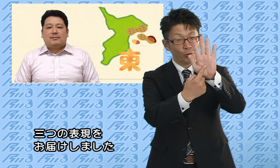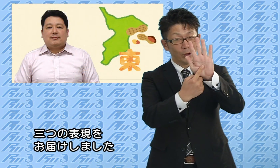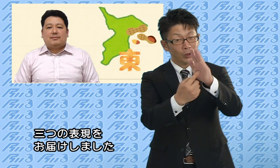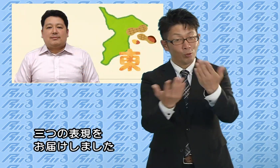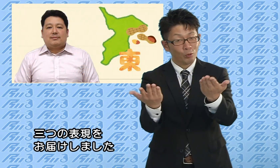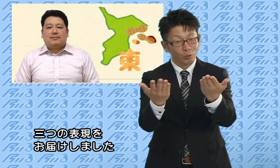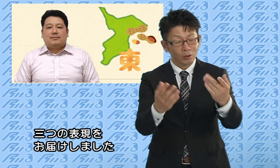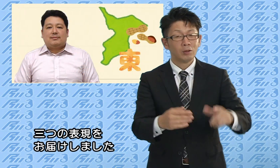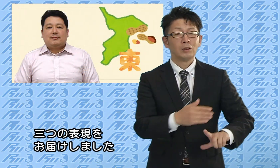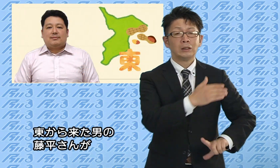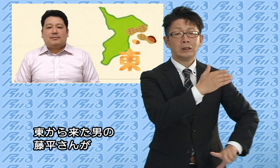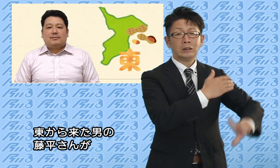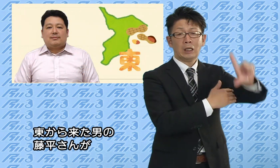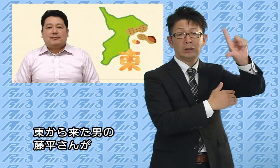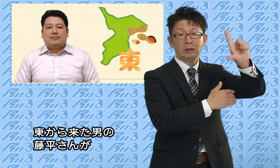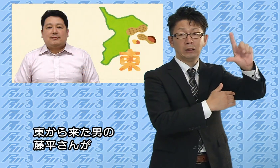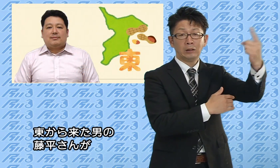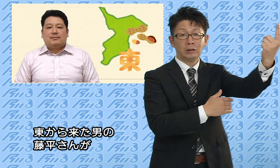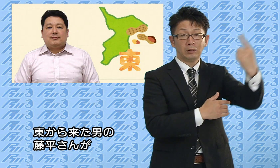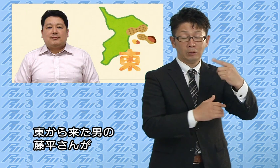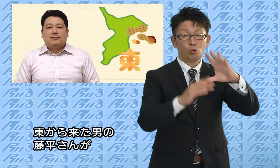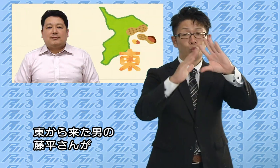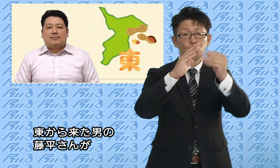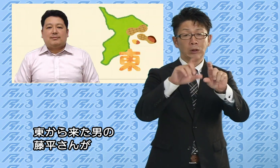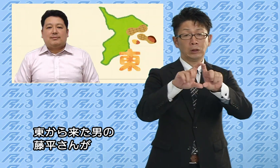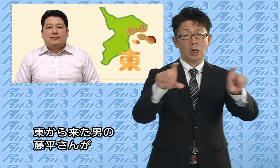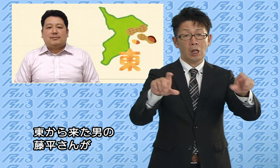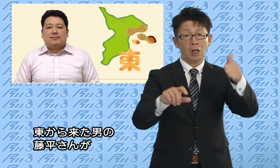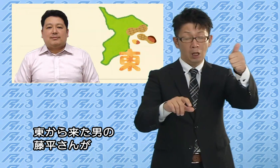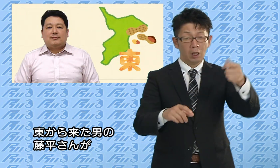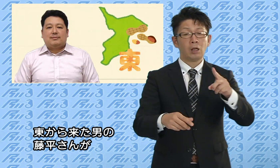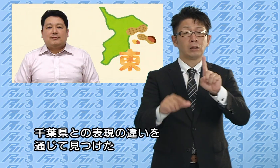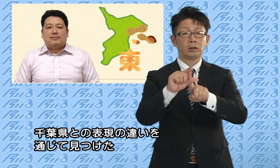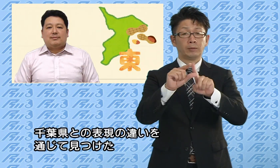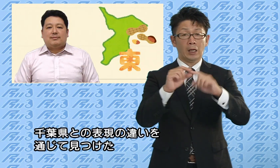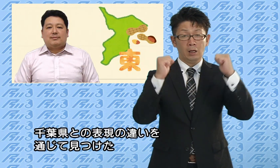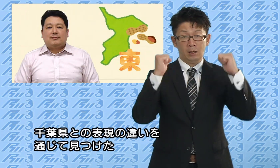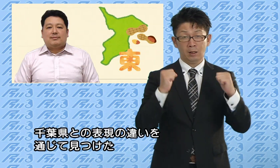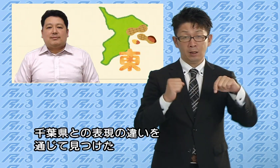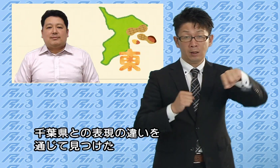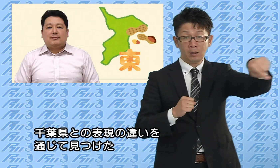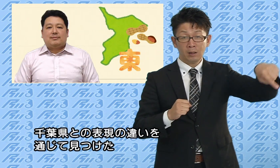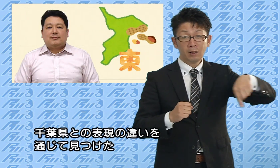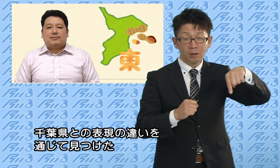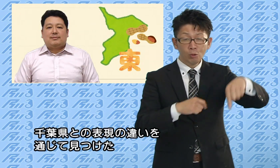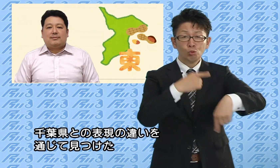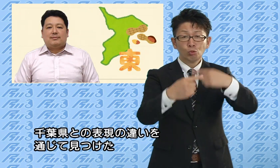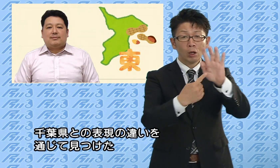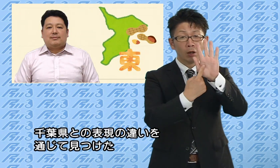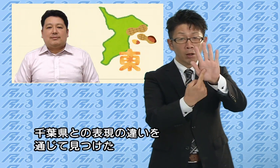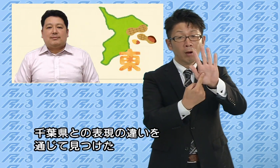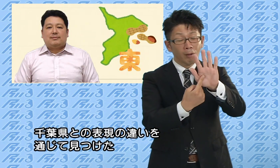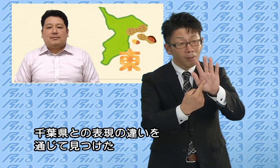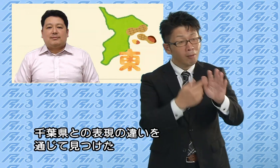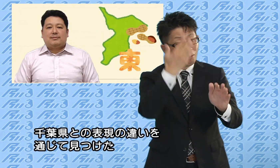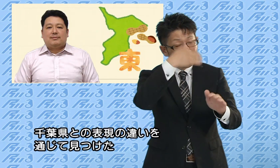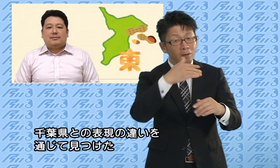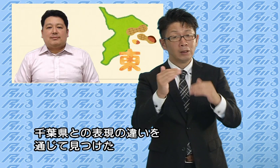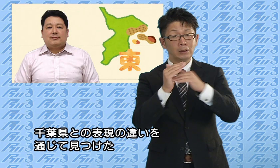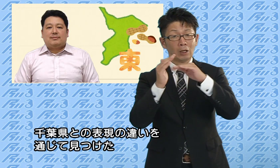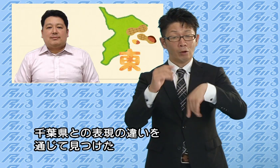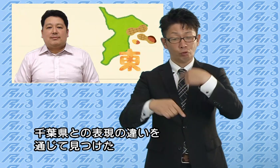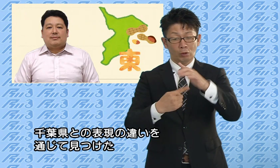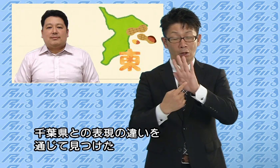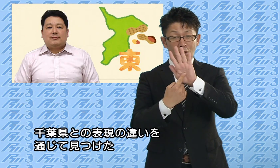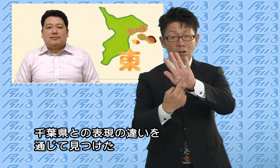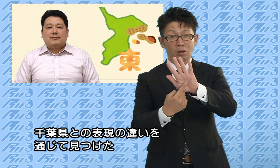3つの表現をお届けしました。東から来た男の藤浦さんが千葉県との表